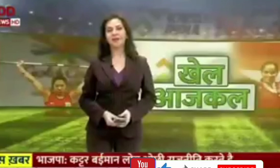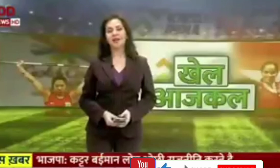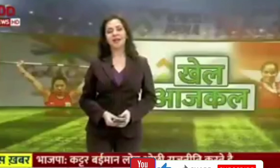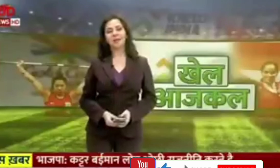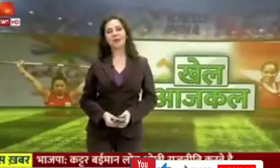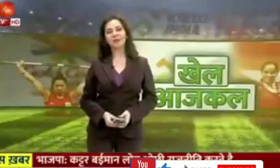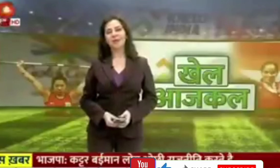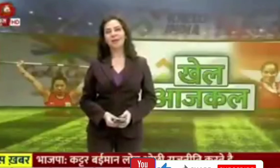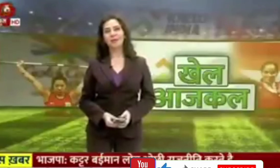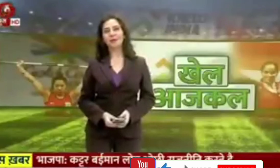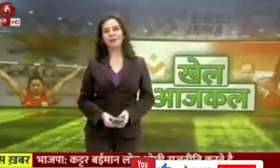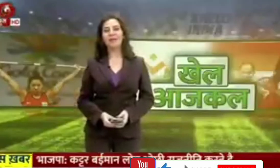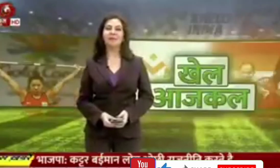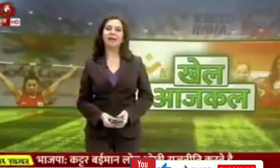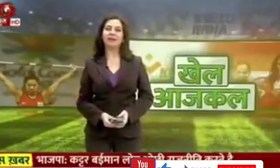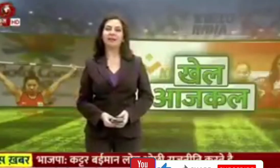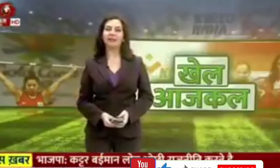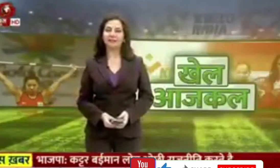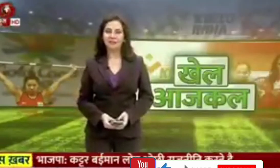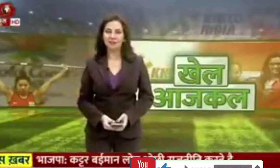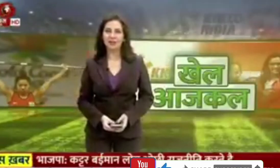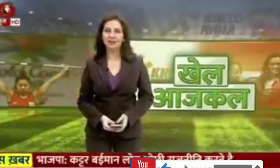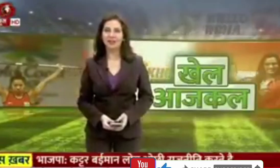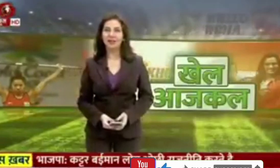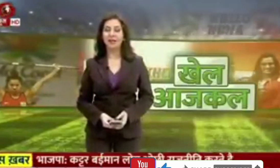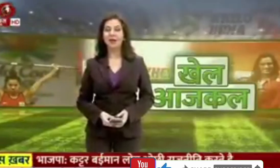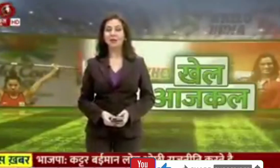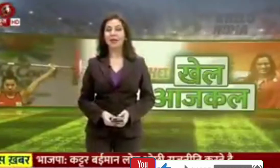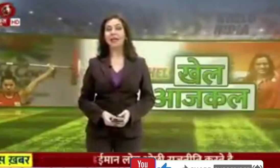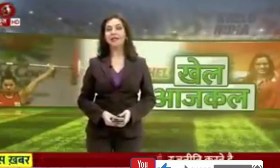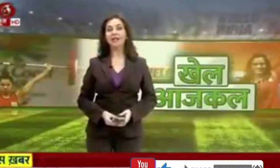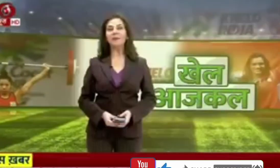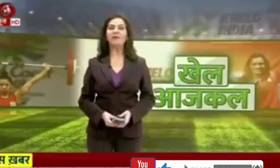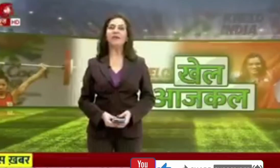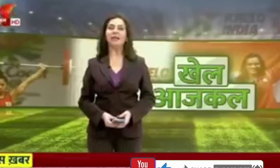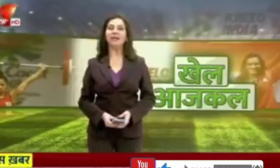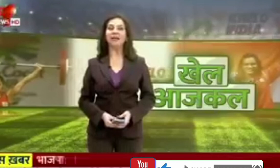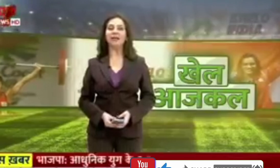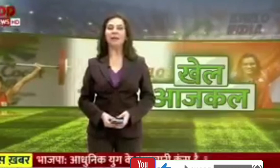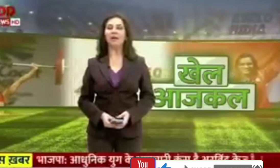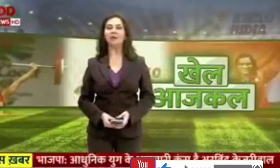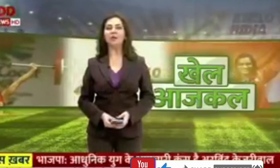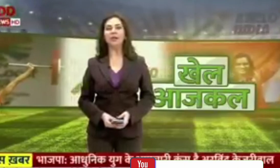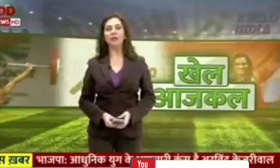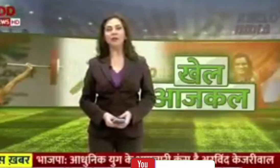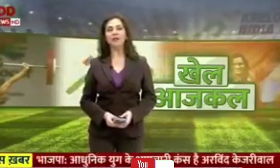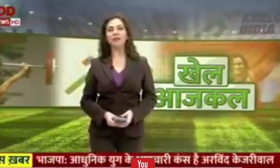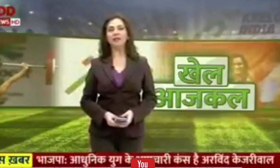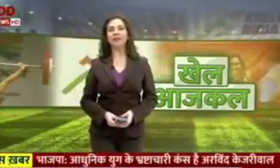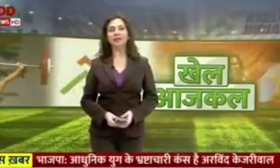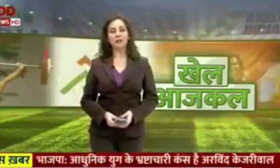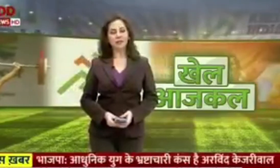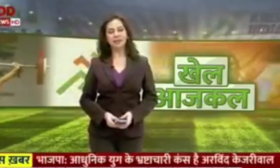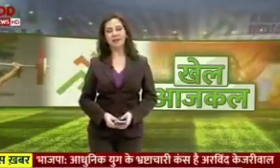वाकई एक बहुत बड़ी उपलब्धि भारतीय डेफ टीम के लिए। तो खेल आजकल में फिलहाल इतना ही। हमारी पूरी टीम को दीजिए इजाजत। नमस्कार।